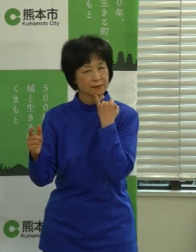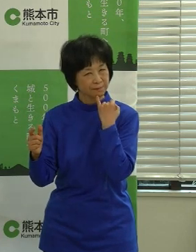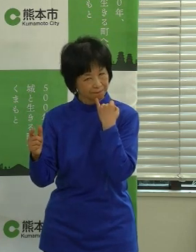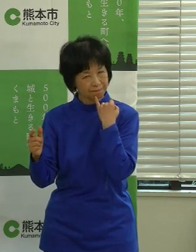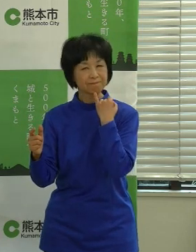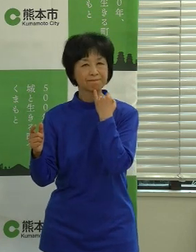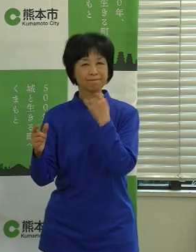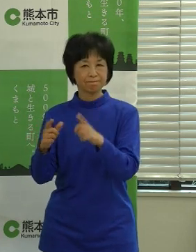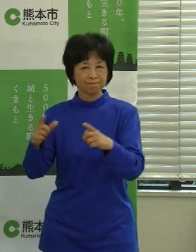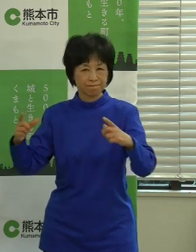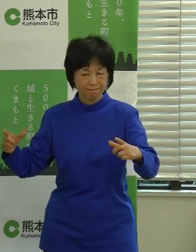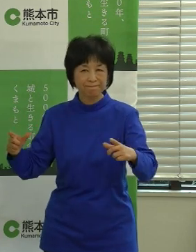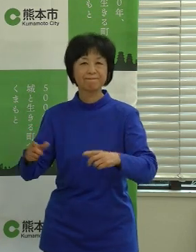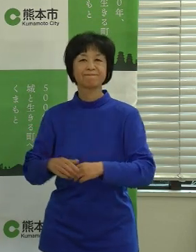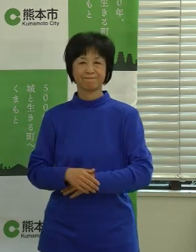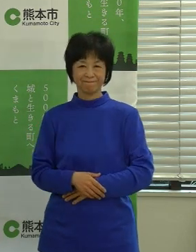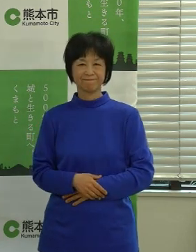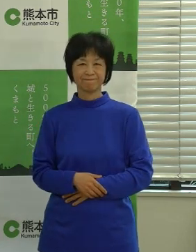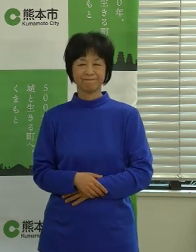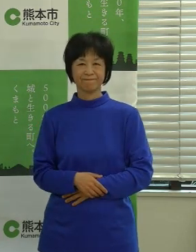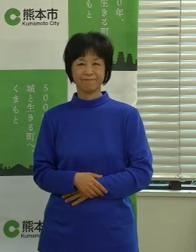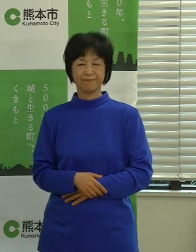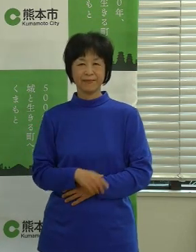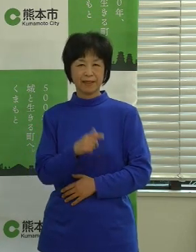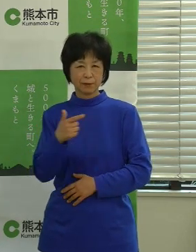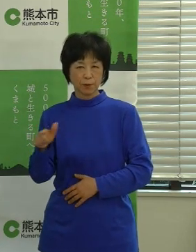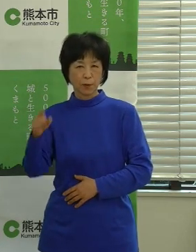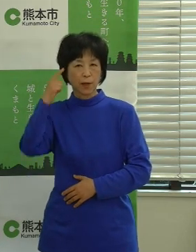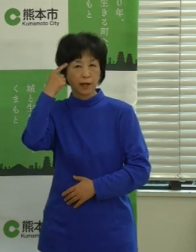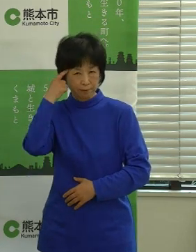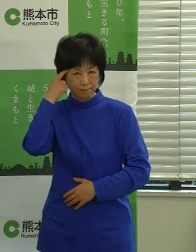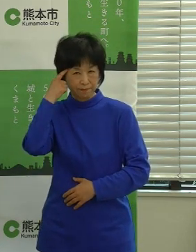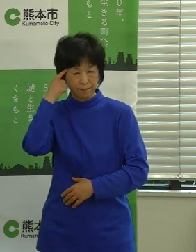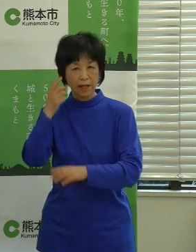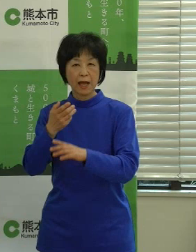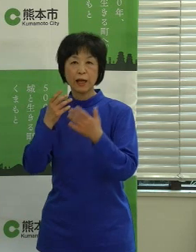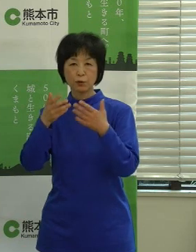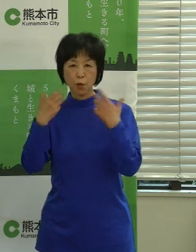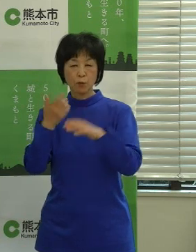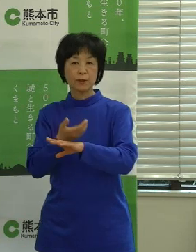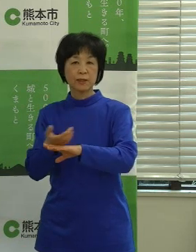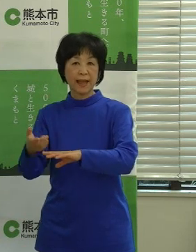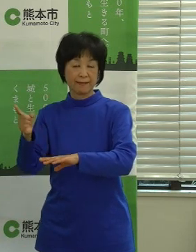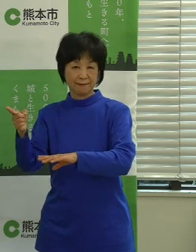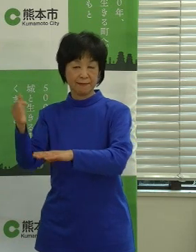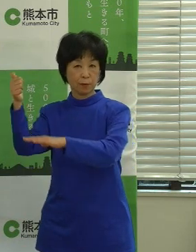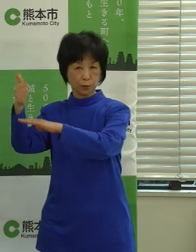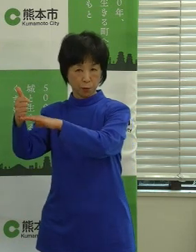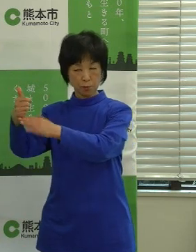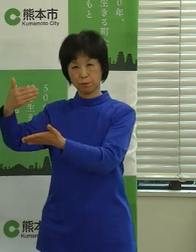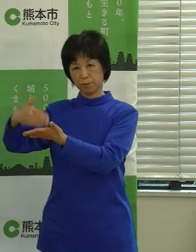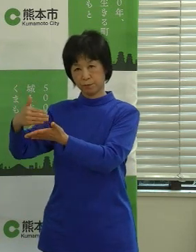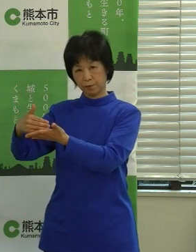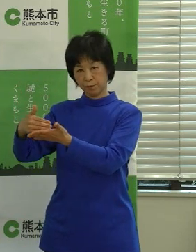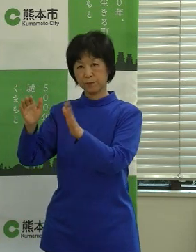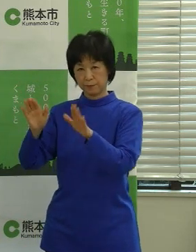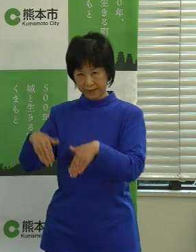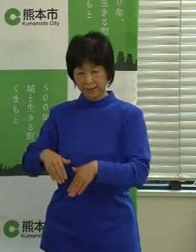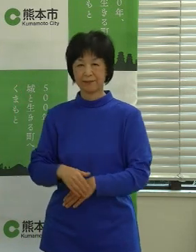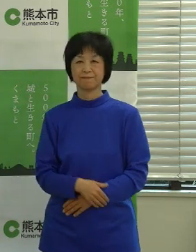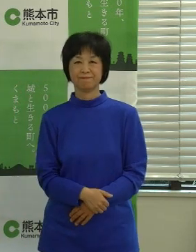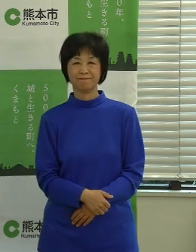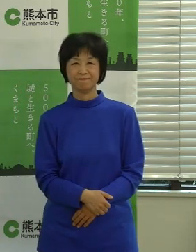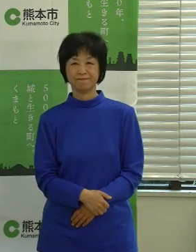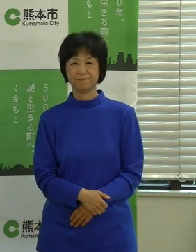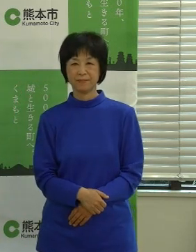そういう話が、報告が動物園長の方から動植物園長の方がありましたので、おそらくその辺については今後また皆さん